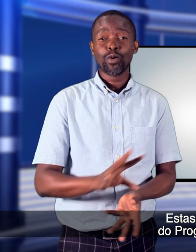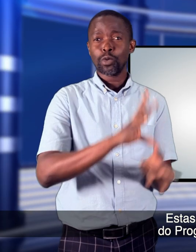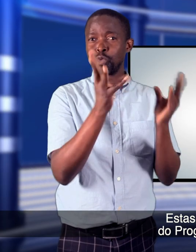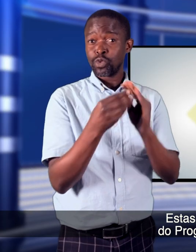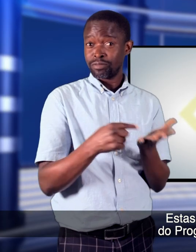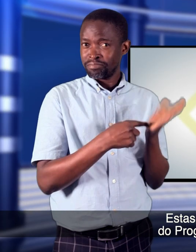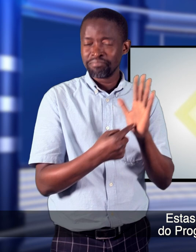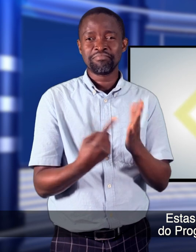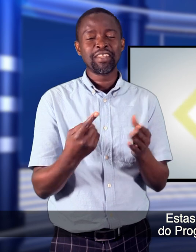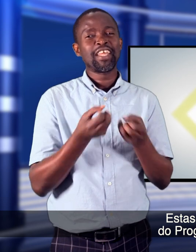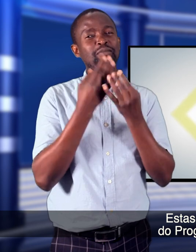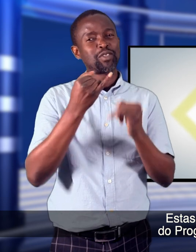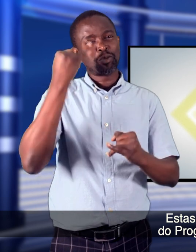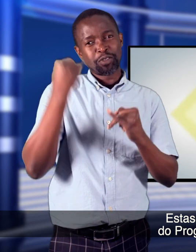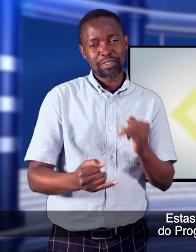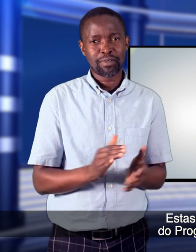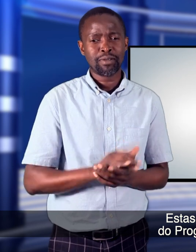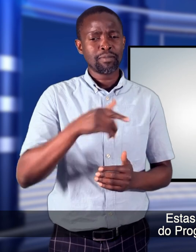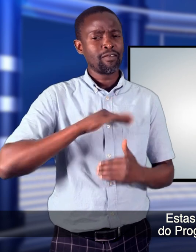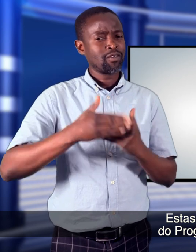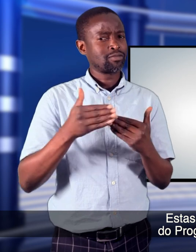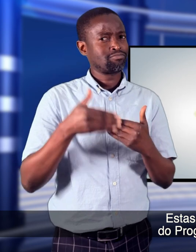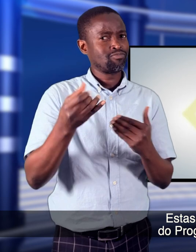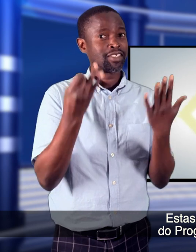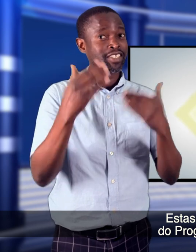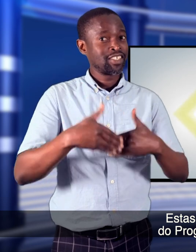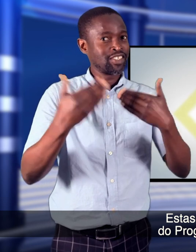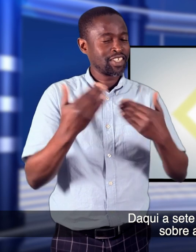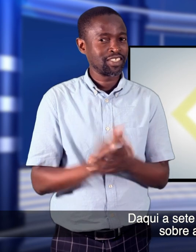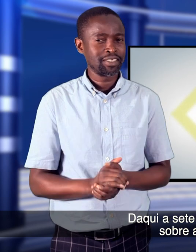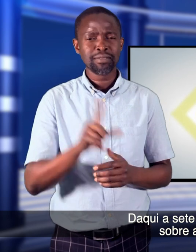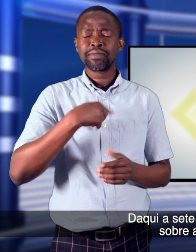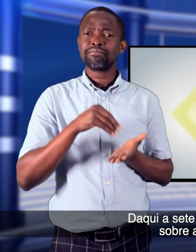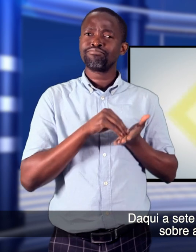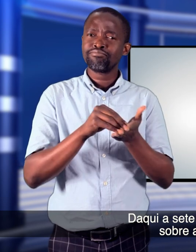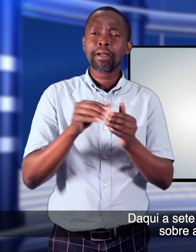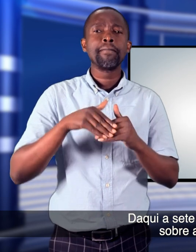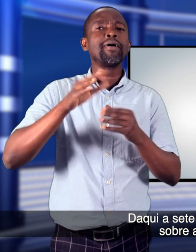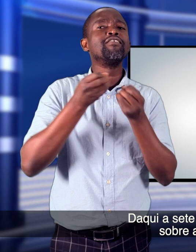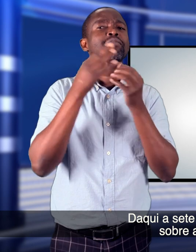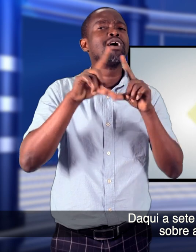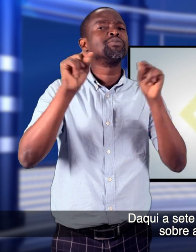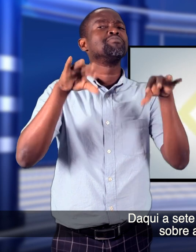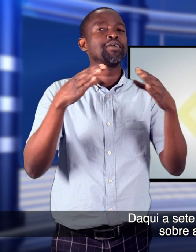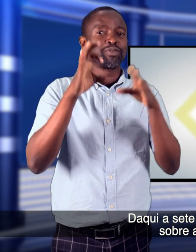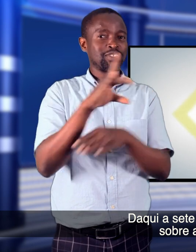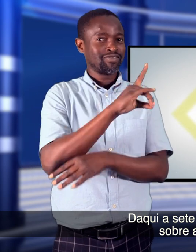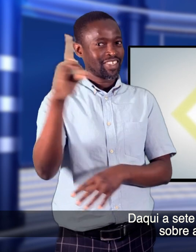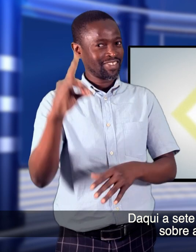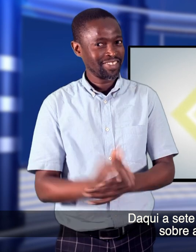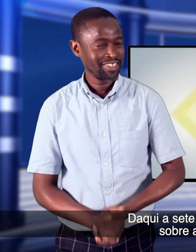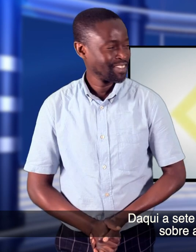Estas foram as últimas imagens do programa da TV Surdo de hoje. Daqui a 7 dias, trazemos mais